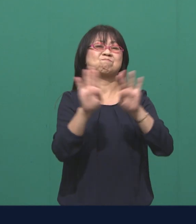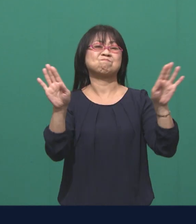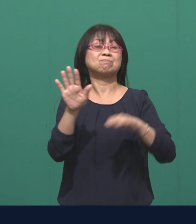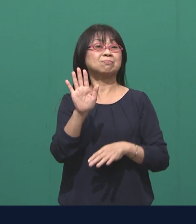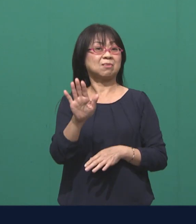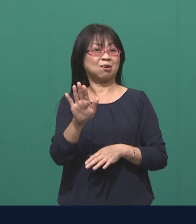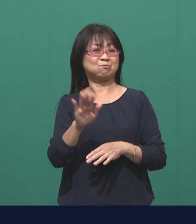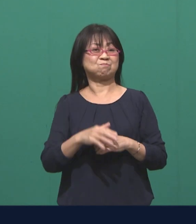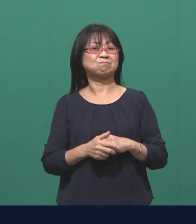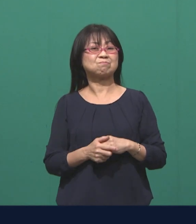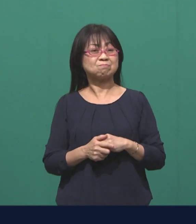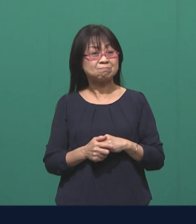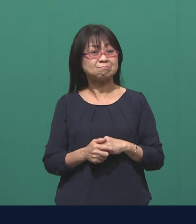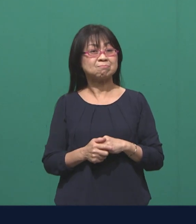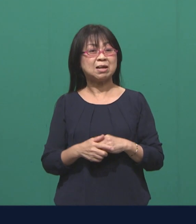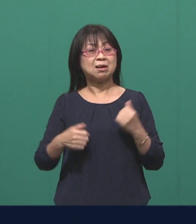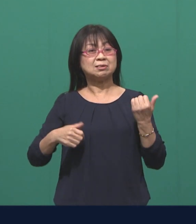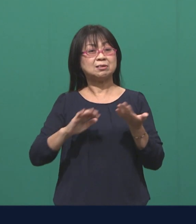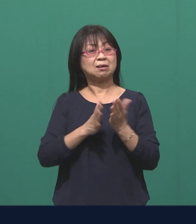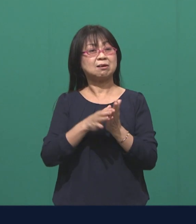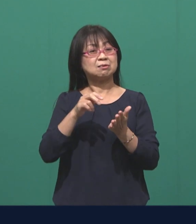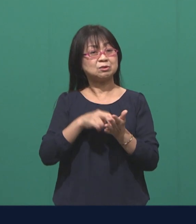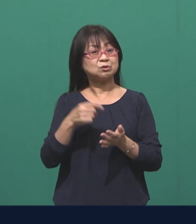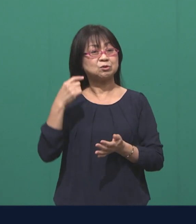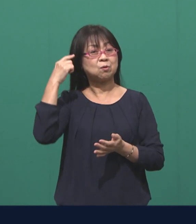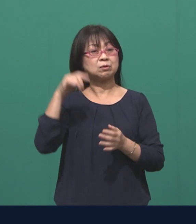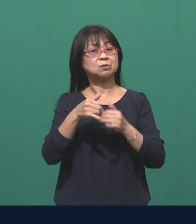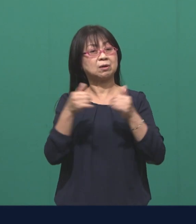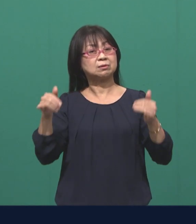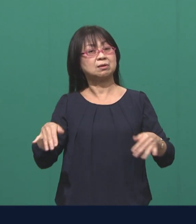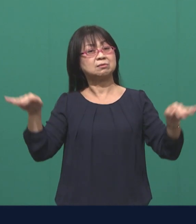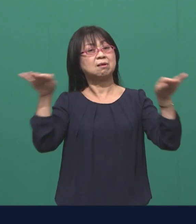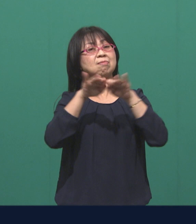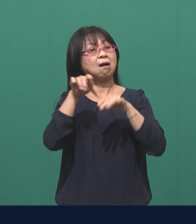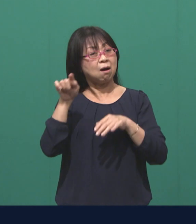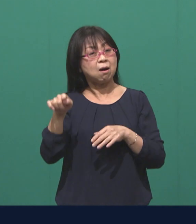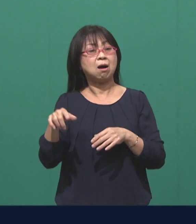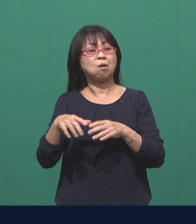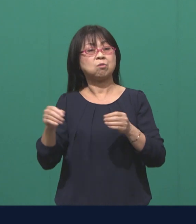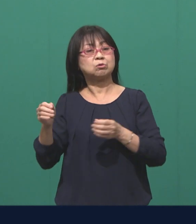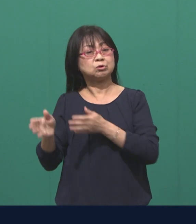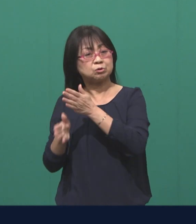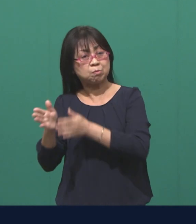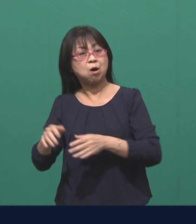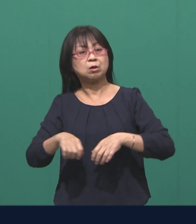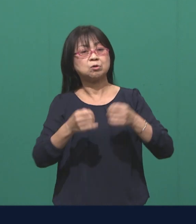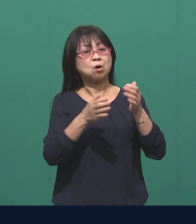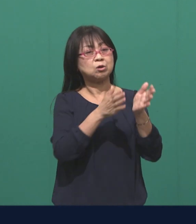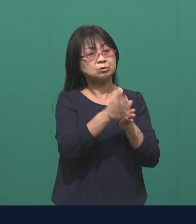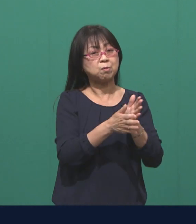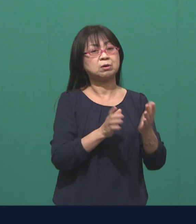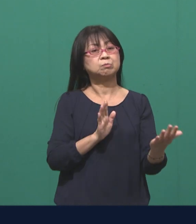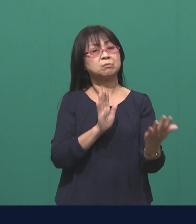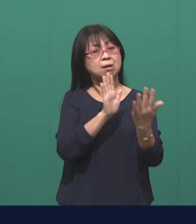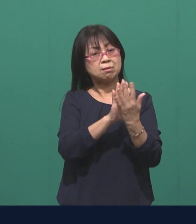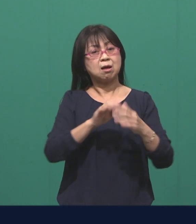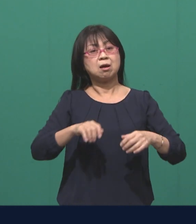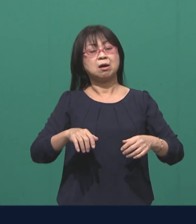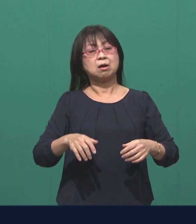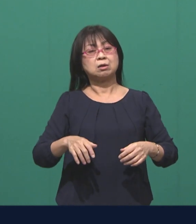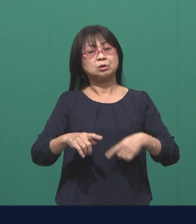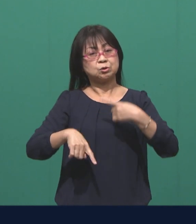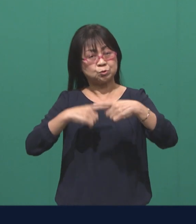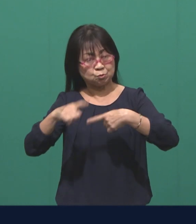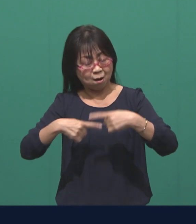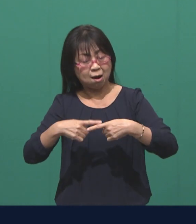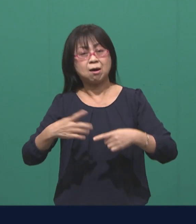が開催されます。滋賀県立聴覚障害者センターでは、国スポ・小スポに向けて手